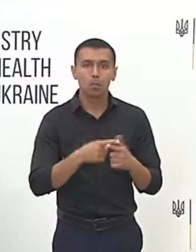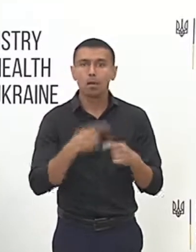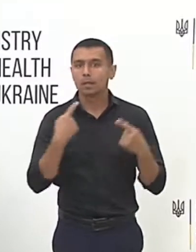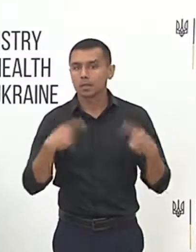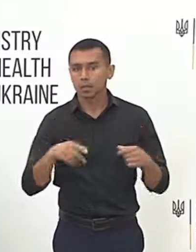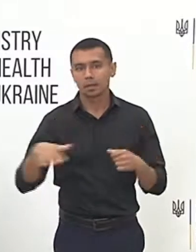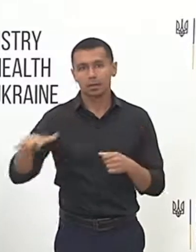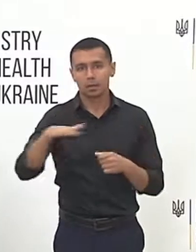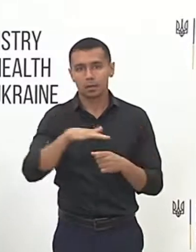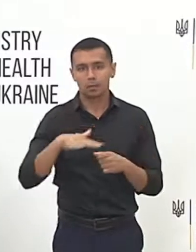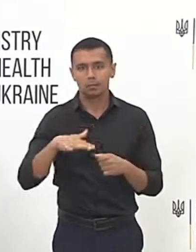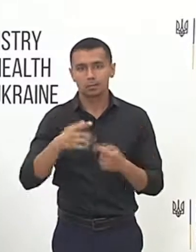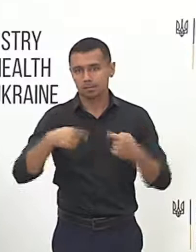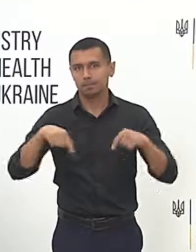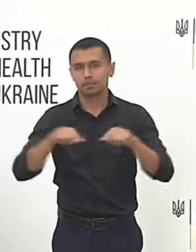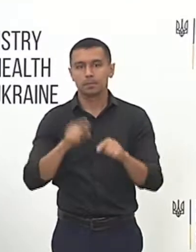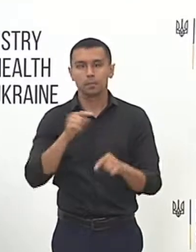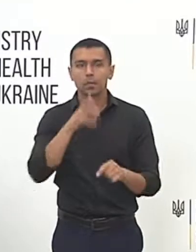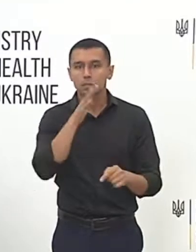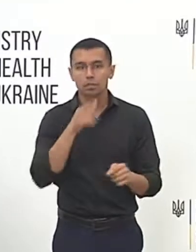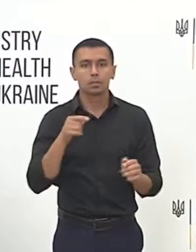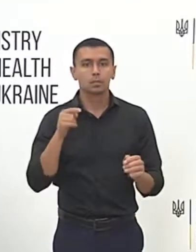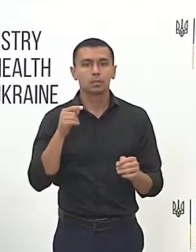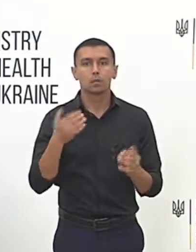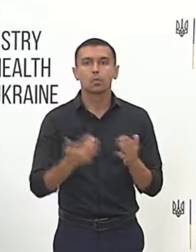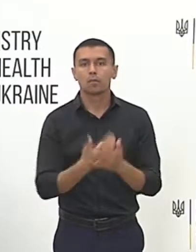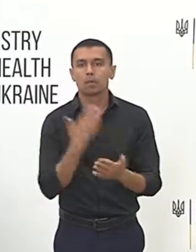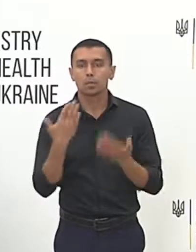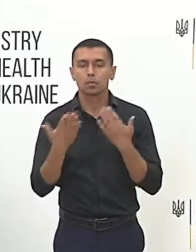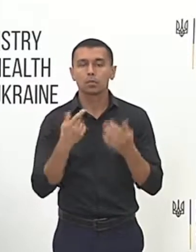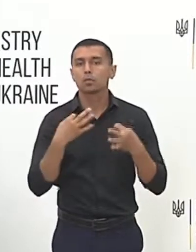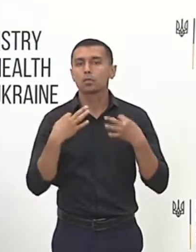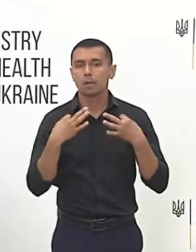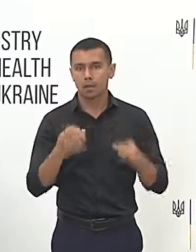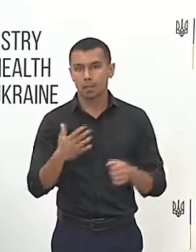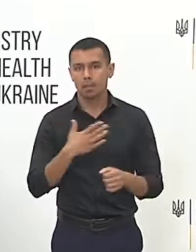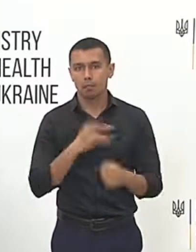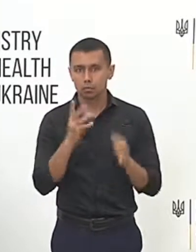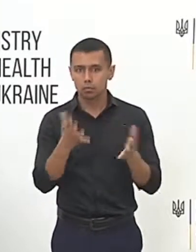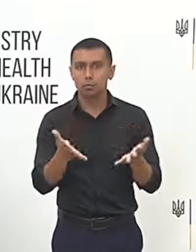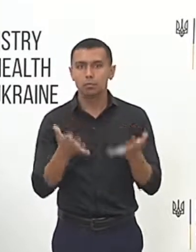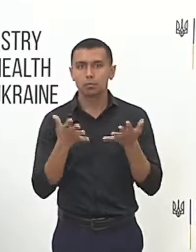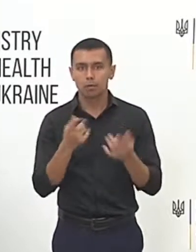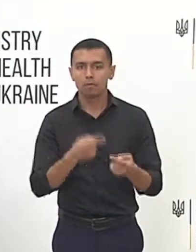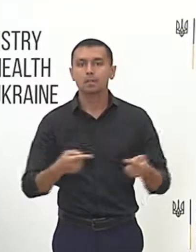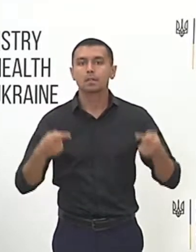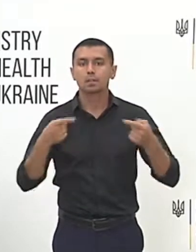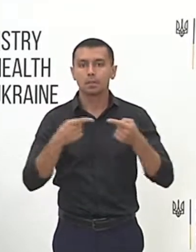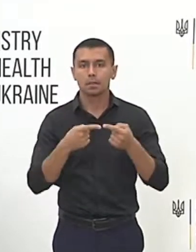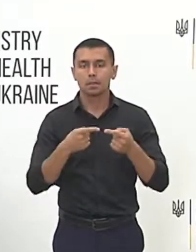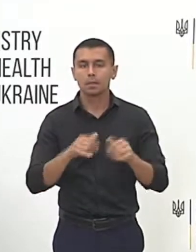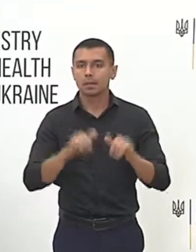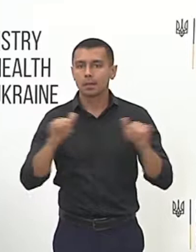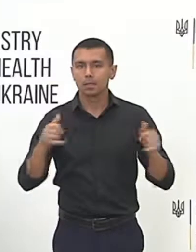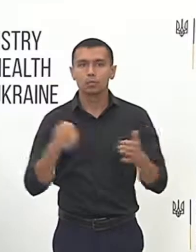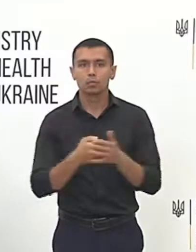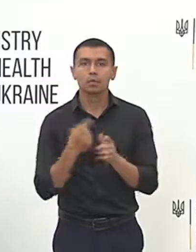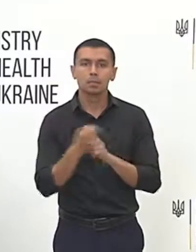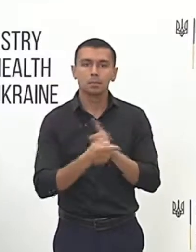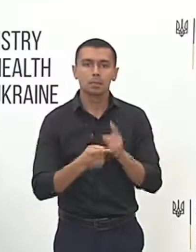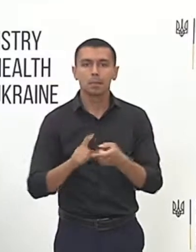іншій територіальній одиниці. В той же час нові підходи дозволяють нам чітко визначати тенденції до